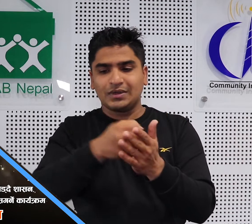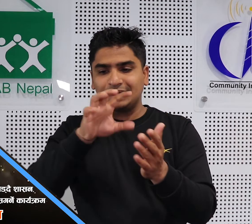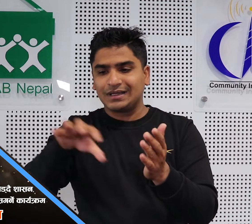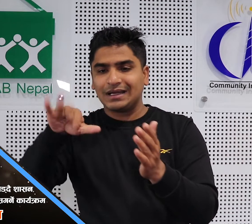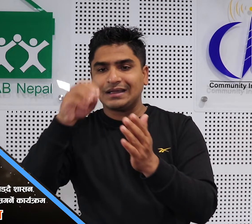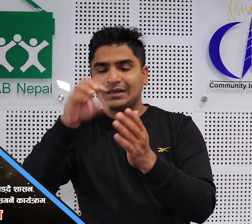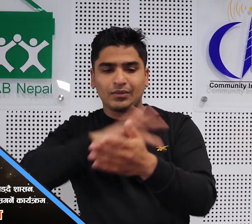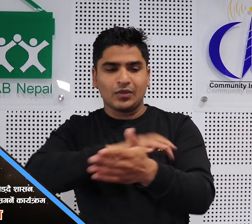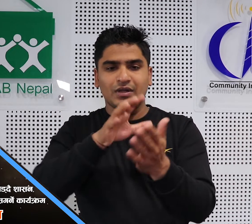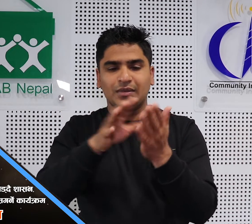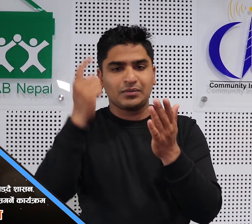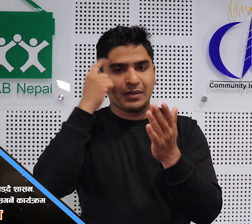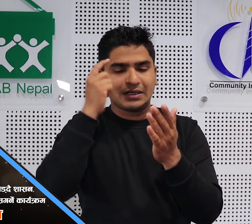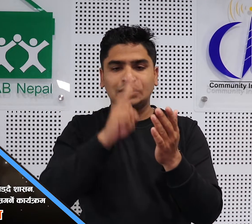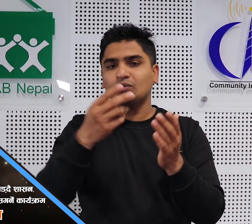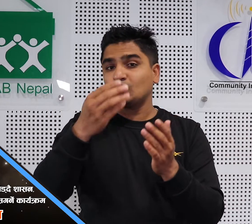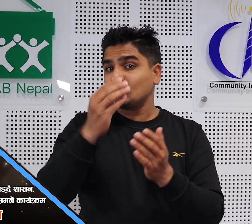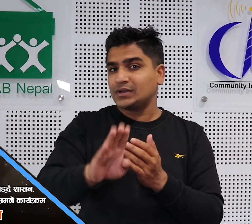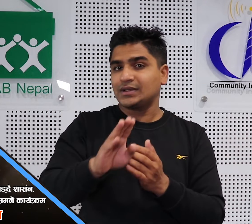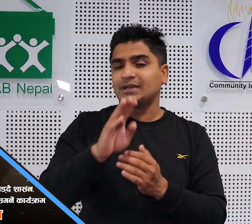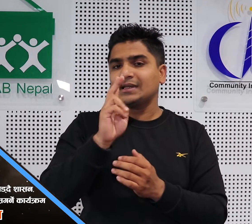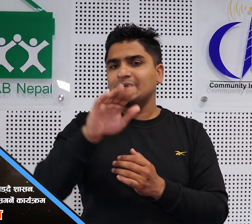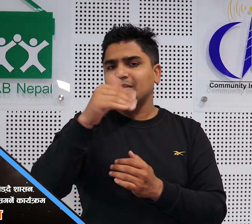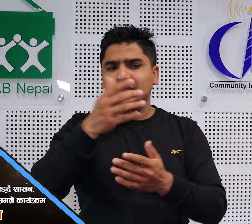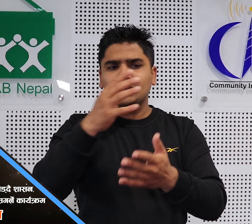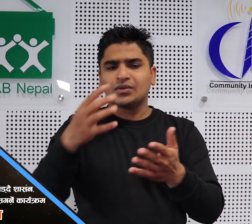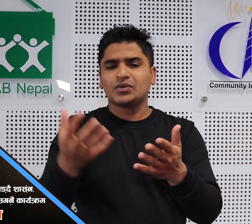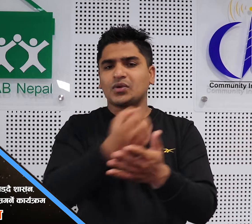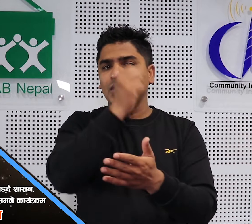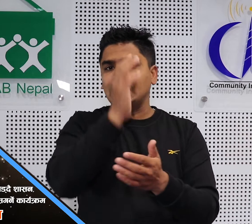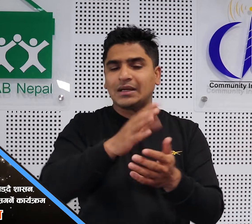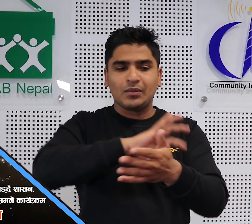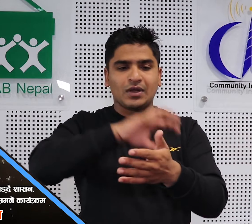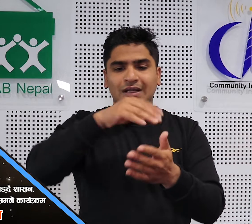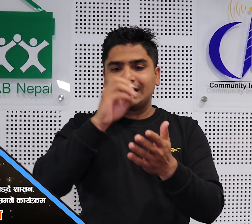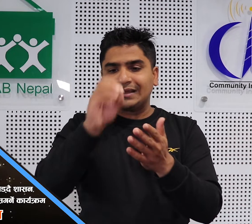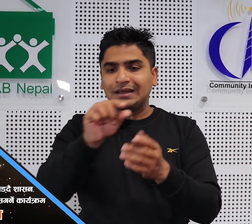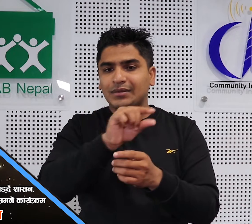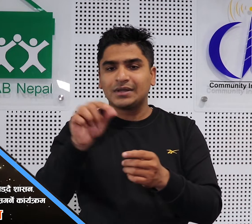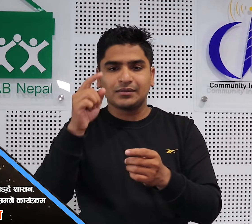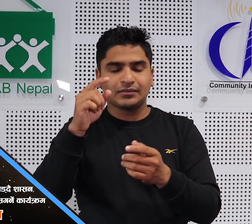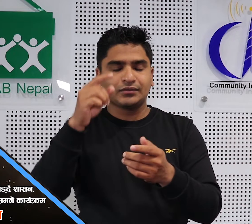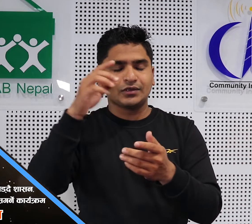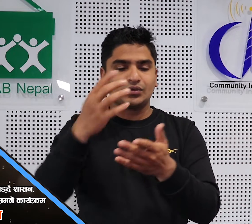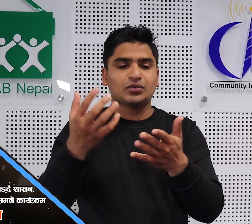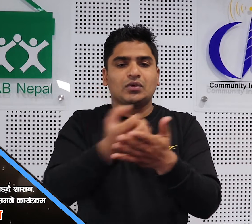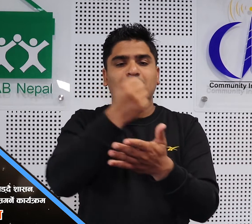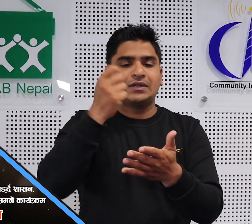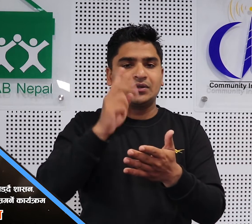प्रदेशबाट अलिकति त्यो मानसिकता व्यक्त हुन्छ, त्यसपछि सङ्घले प्रदेशलाई दिने सन्दर्भमा सङ्घमा त्यो मानसिकता व्यक्त हुन्छ, प्रदेशले स्थानीय